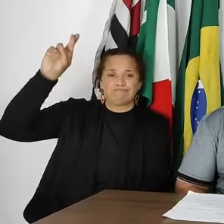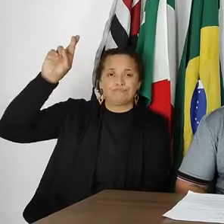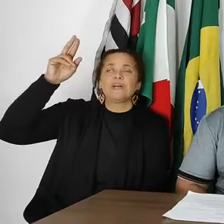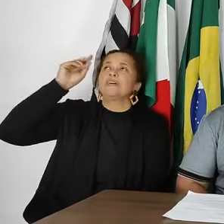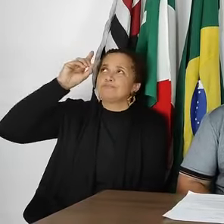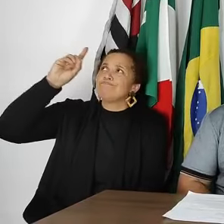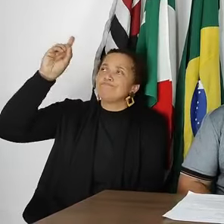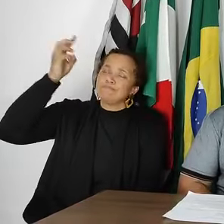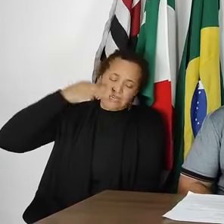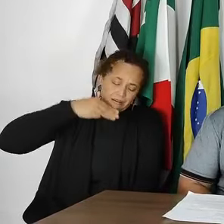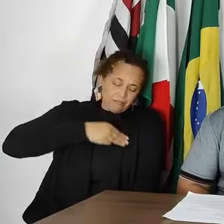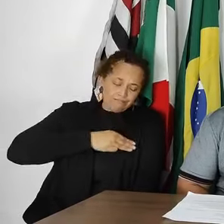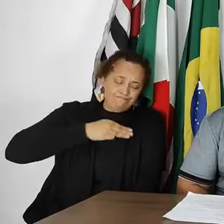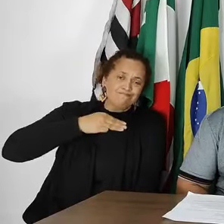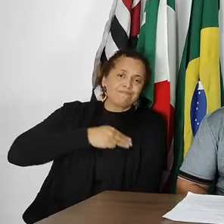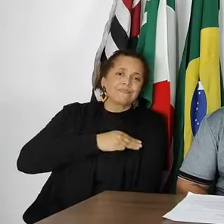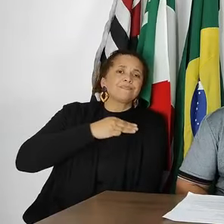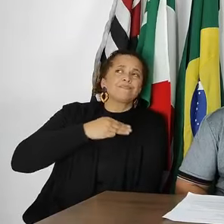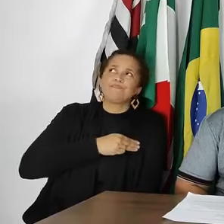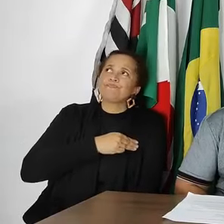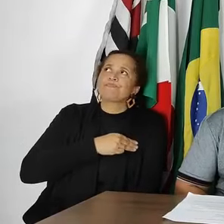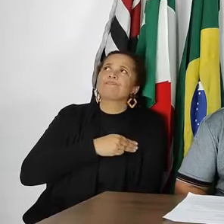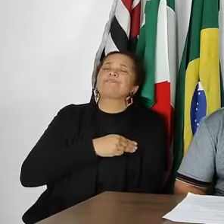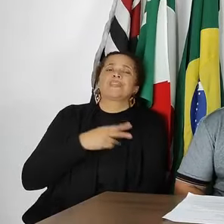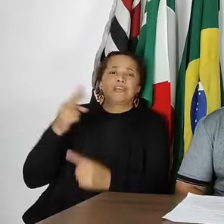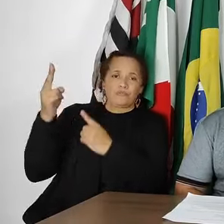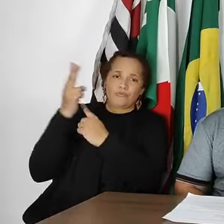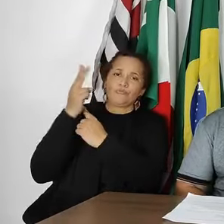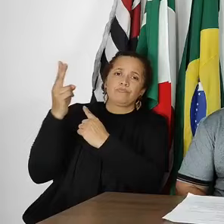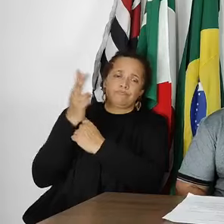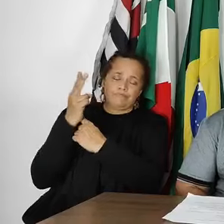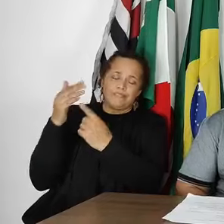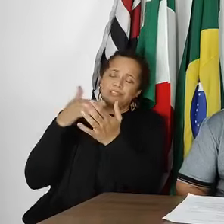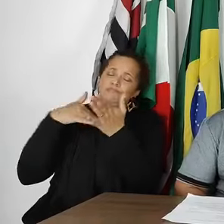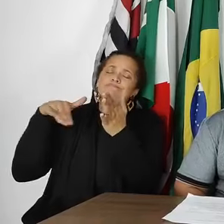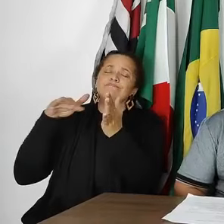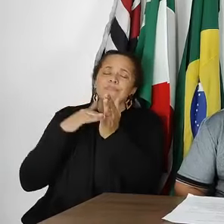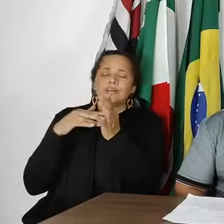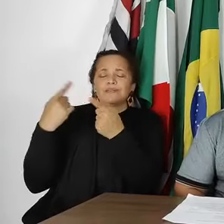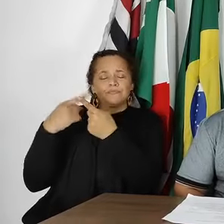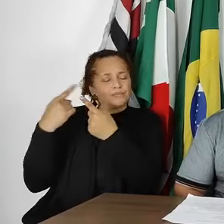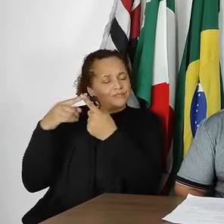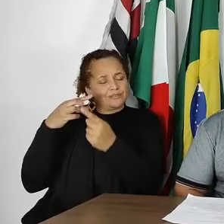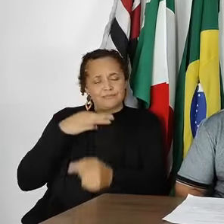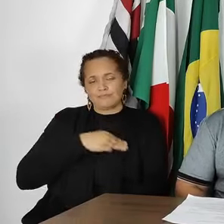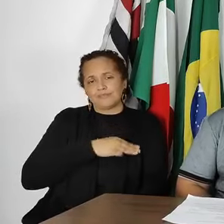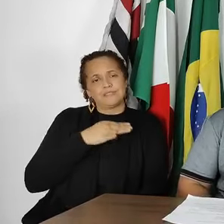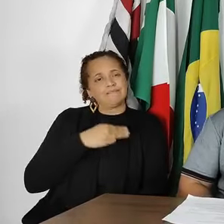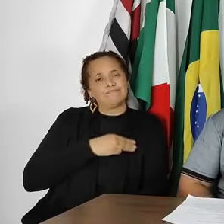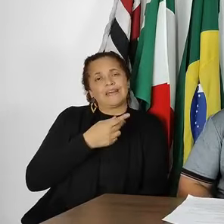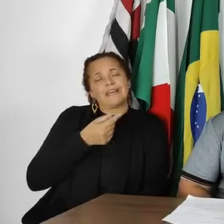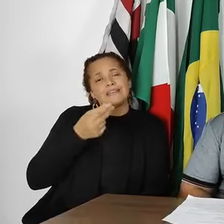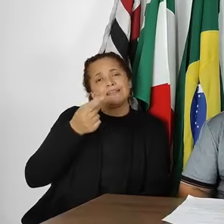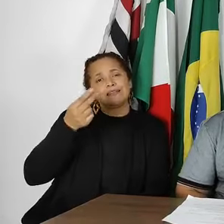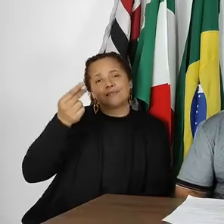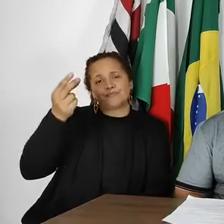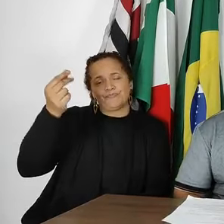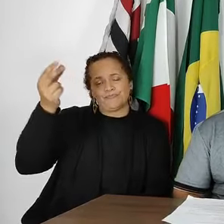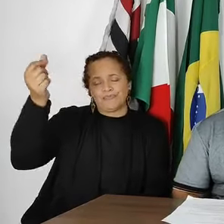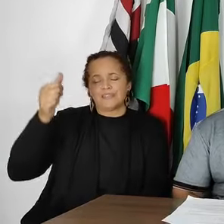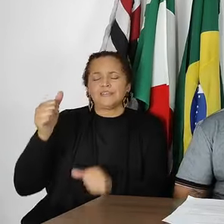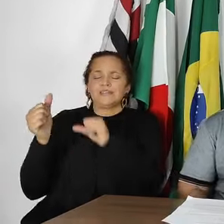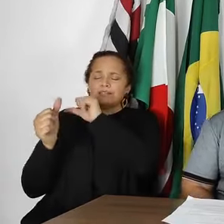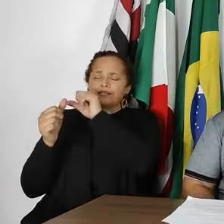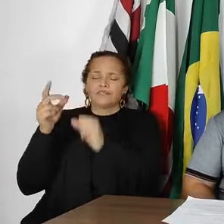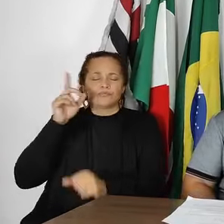do Senhor são a causa de não sermos consumidos, porque as suas misericórdias não têm fim. Renovam-se a cada